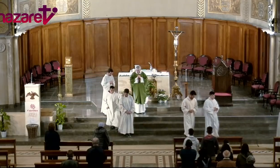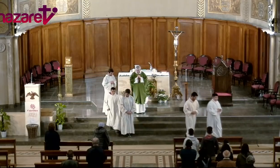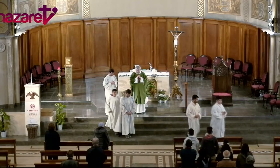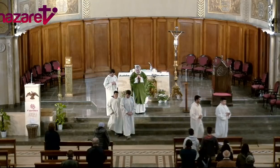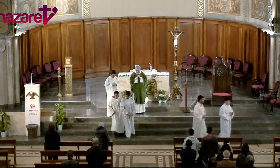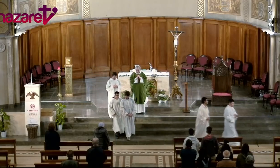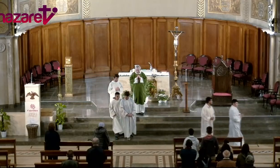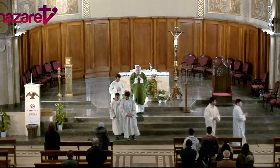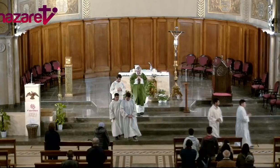corazón.